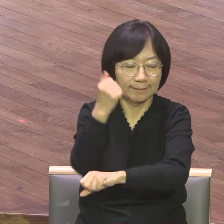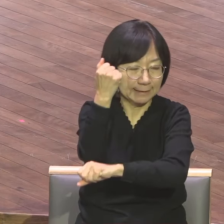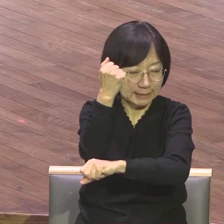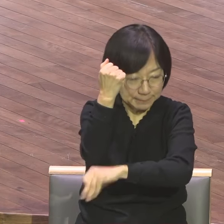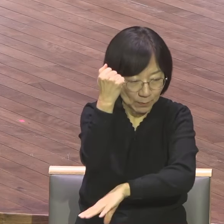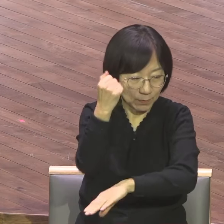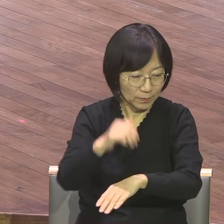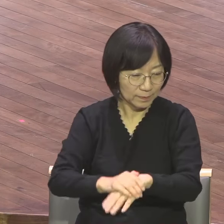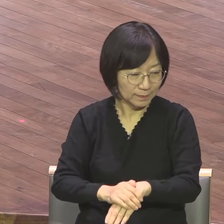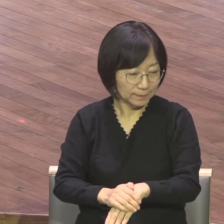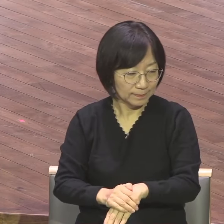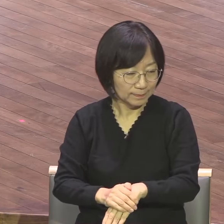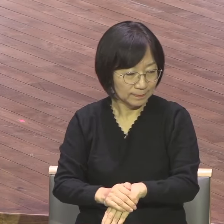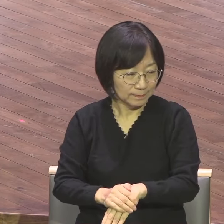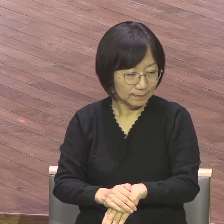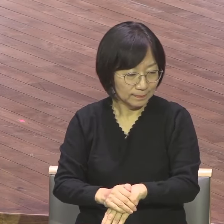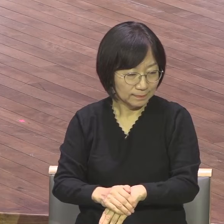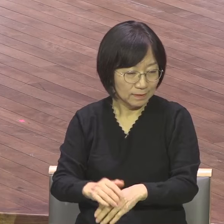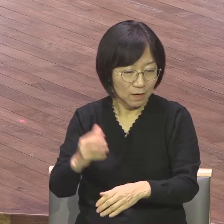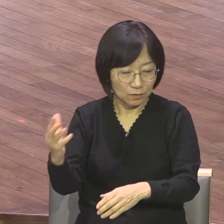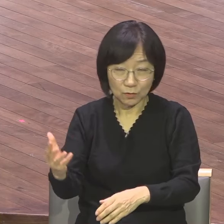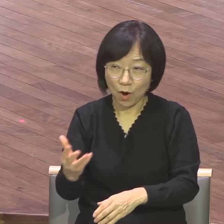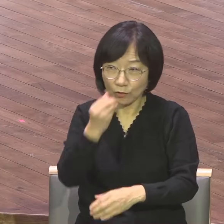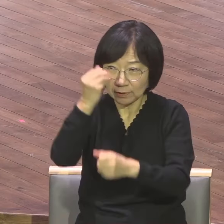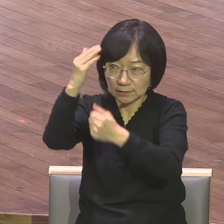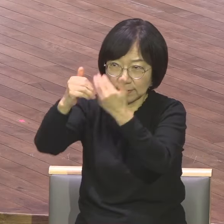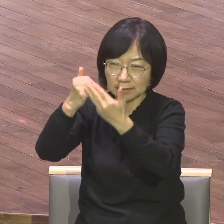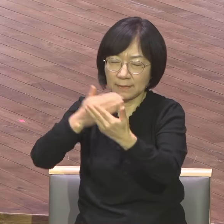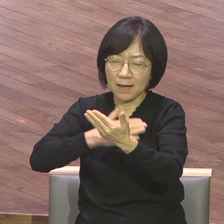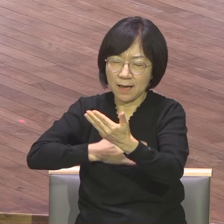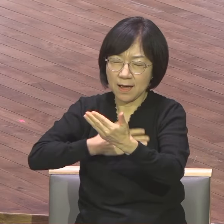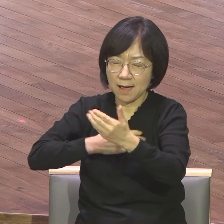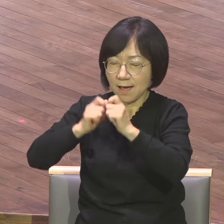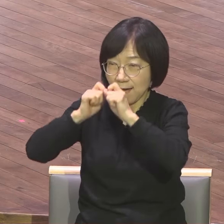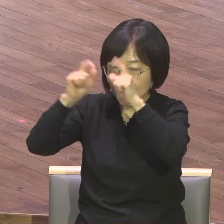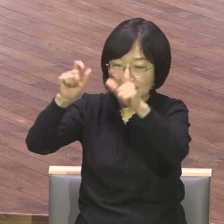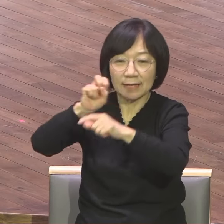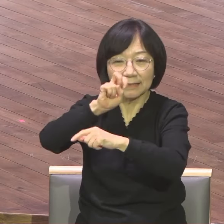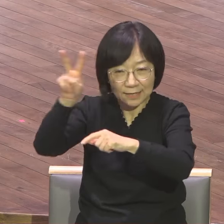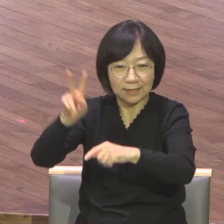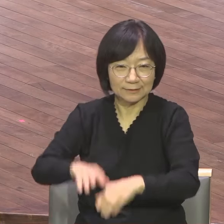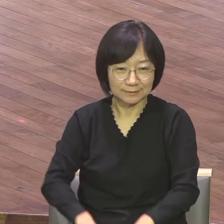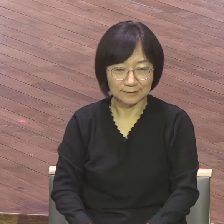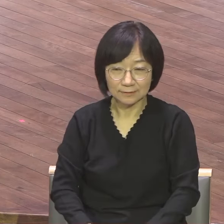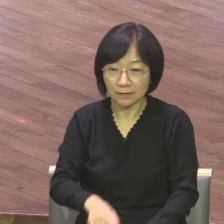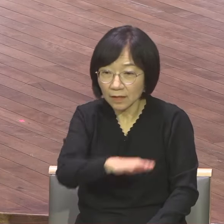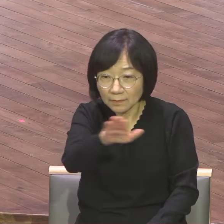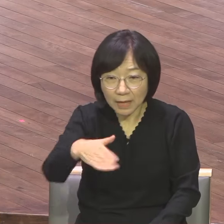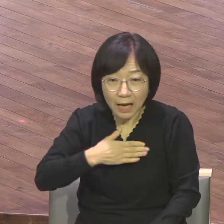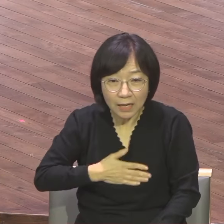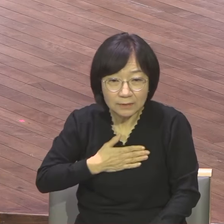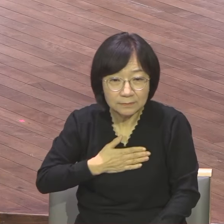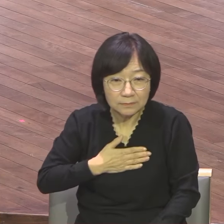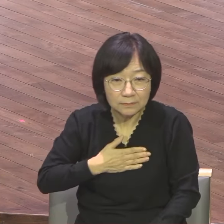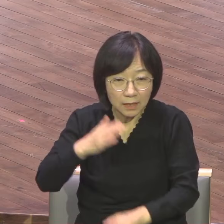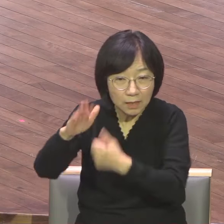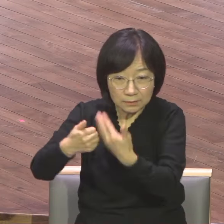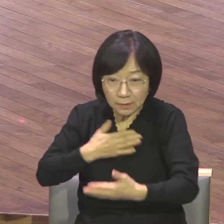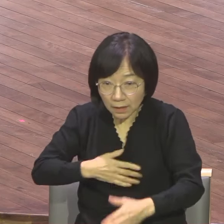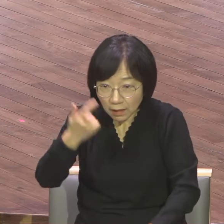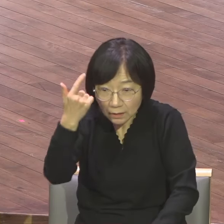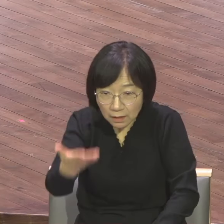자를 아는 것이 명철이니라. 하나님을 여러분 얼마나 아세요? 하나님을 아는 것만큼 지혜로운